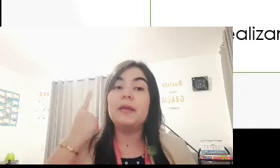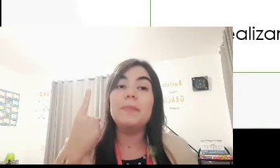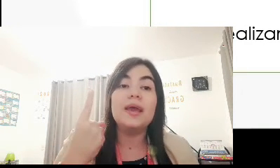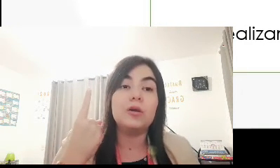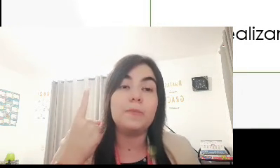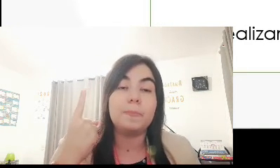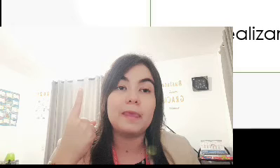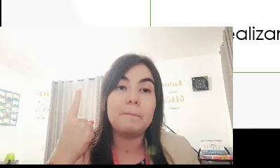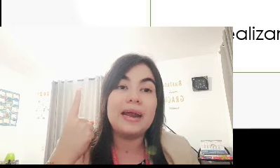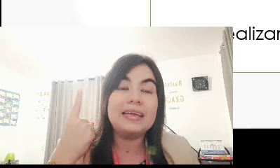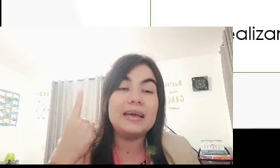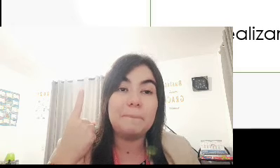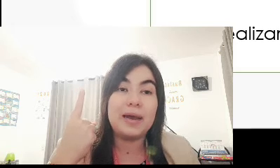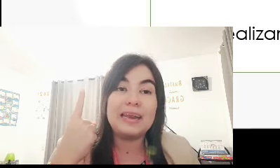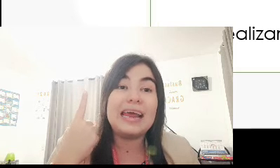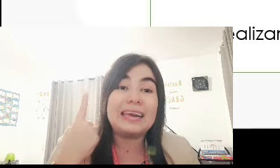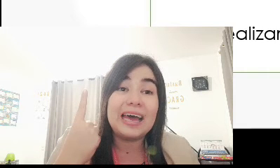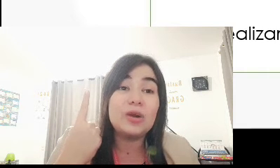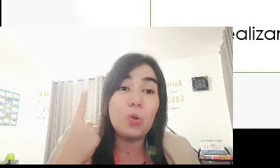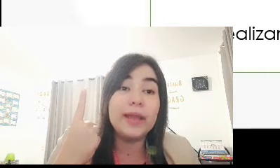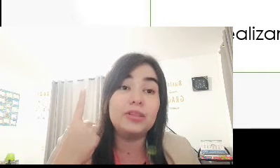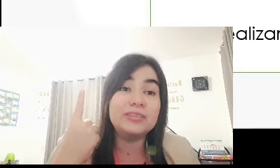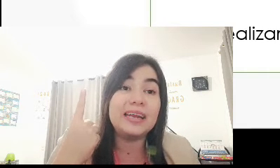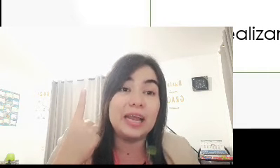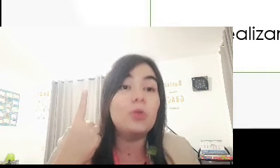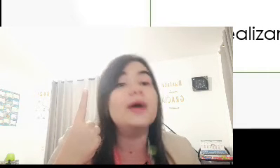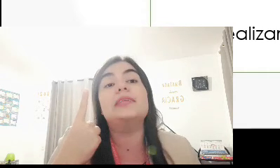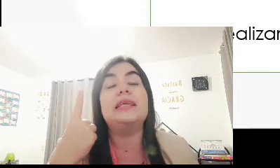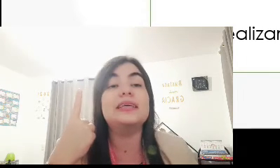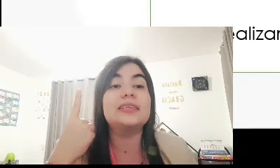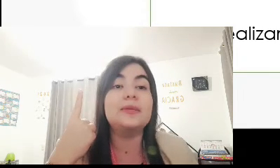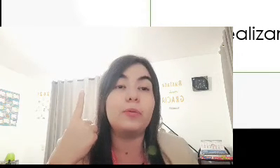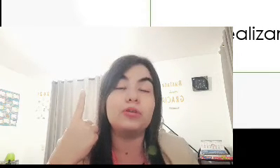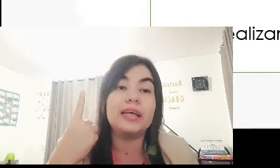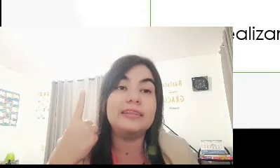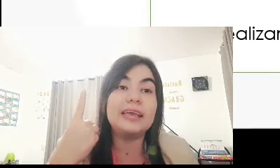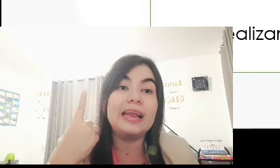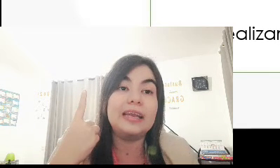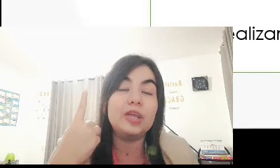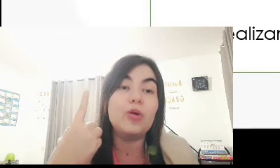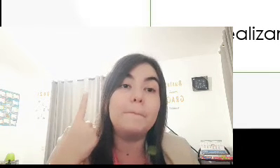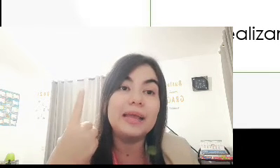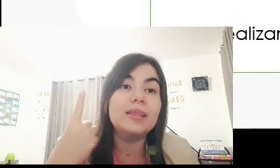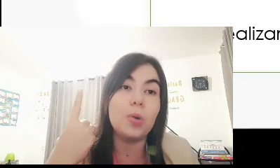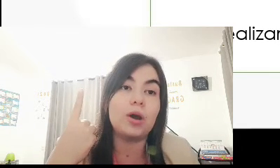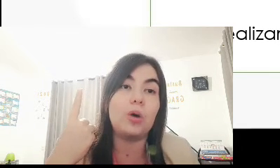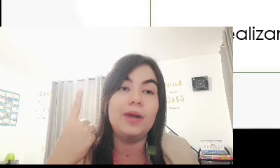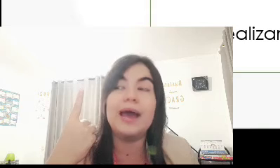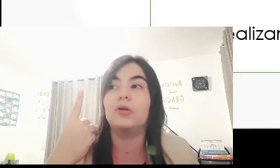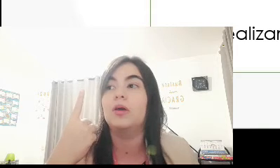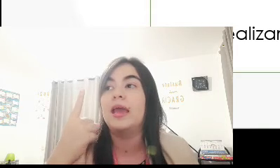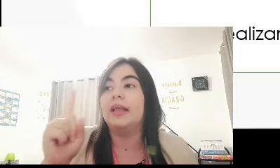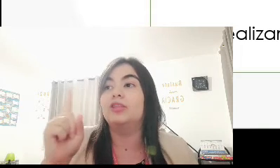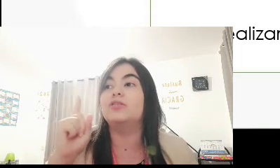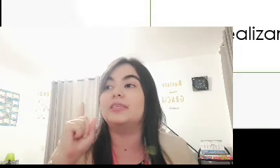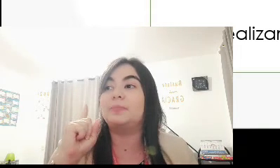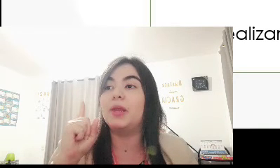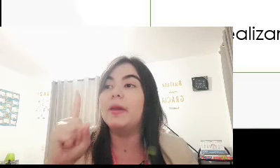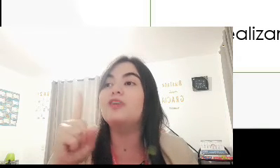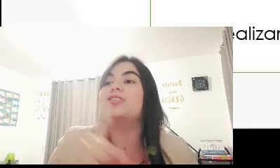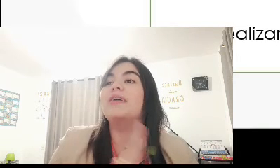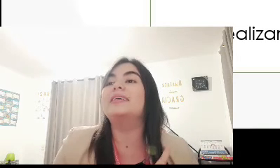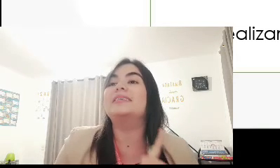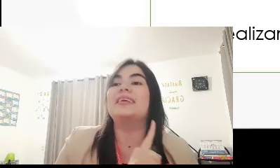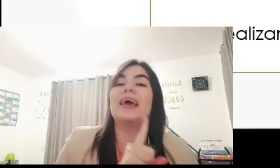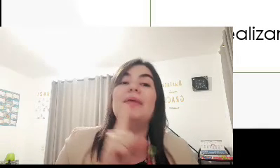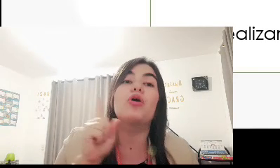importantes. Primero, para narrar cuentos en lengua de señas es importante que el niño aprenda vocabulario. Entonces,